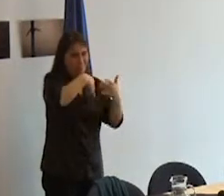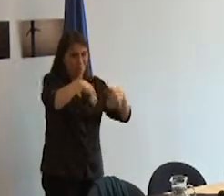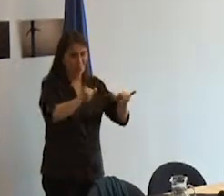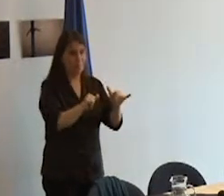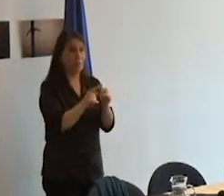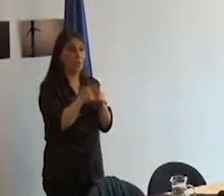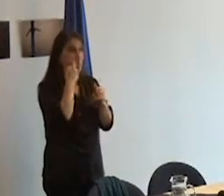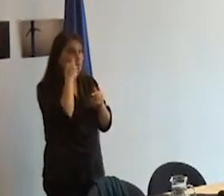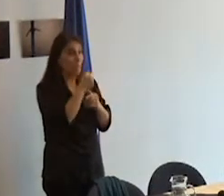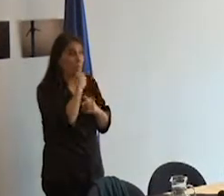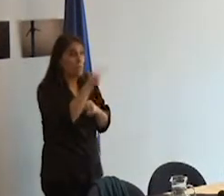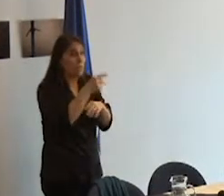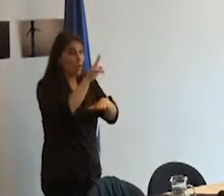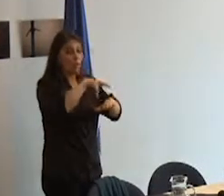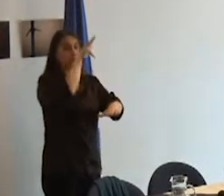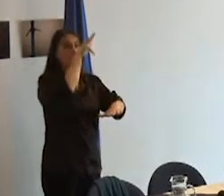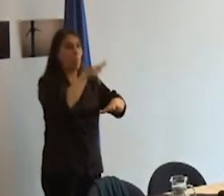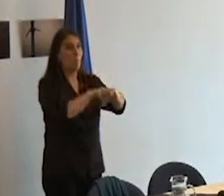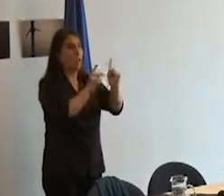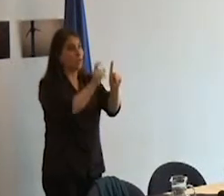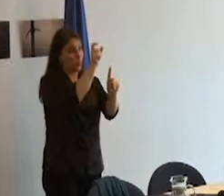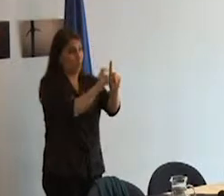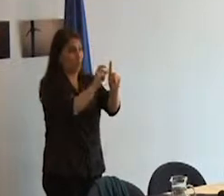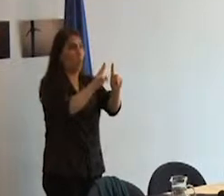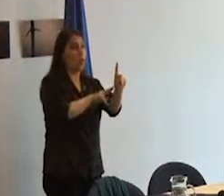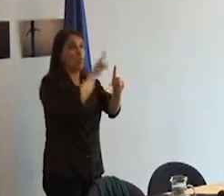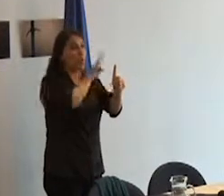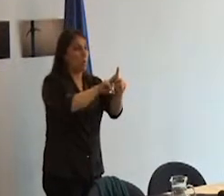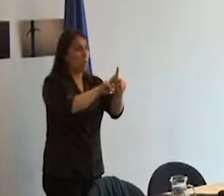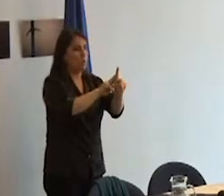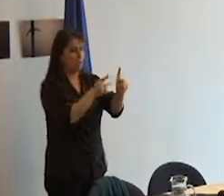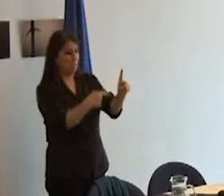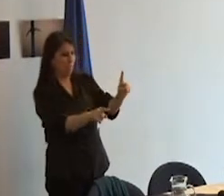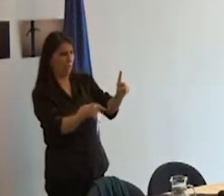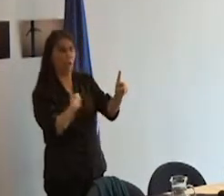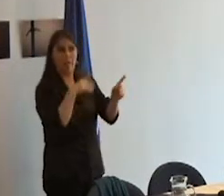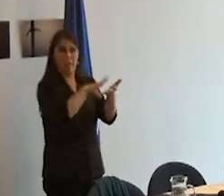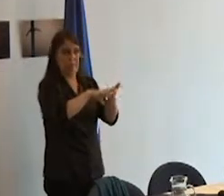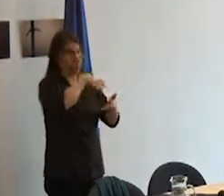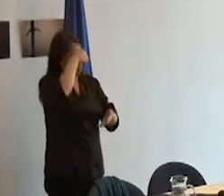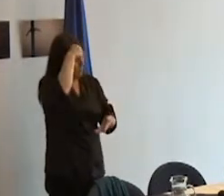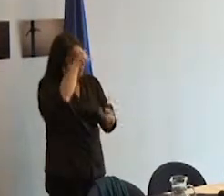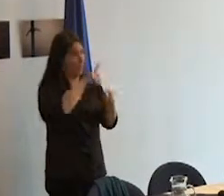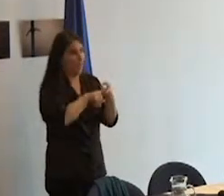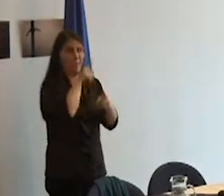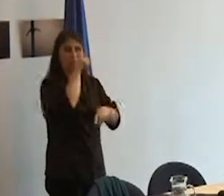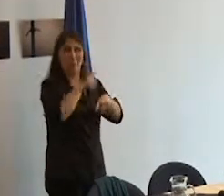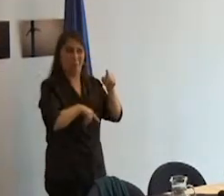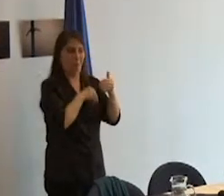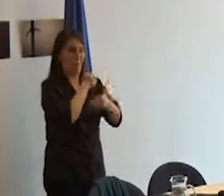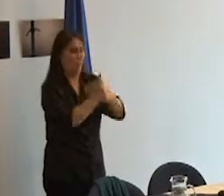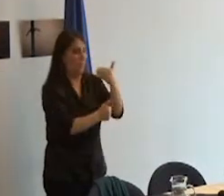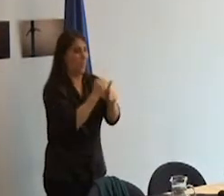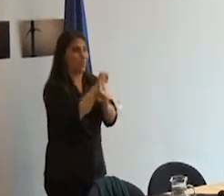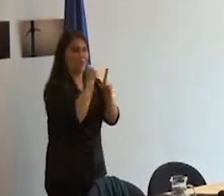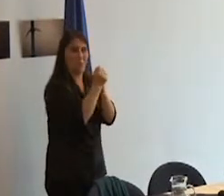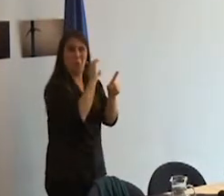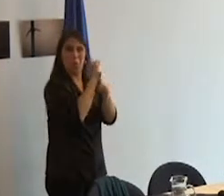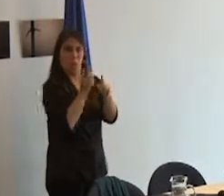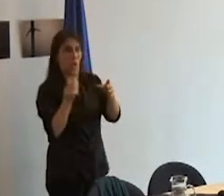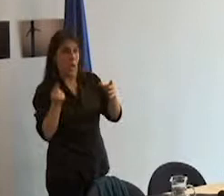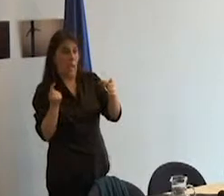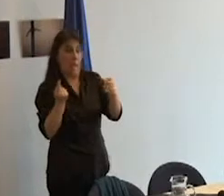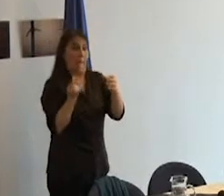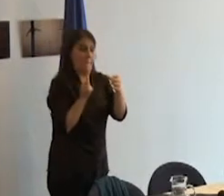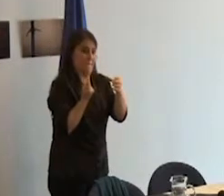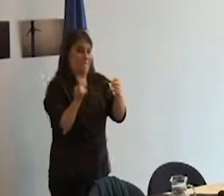la anormalidad en ese sujeto que no aprende y no logra incorporarse a los procesos sociales y culturales como